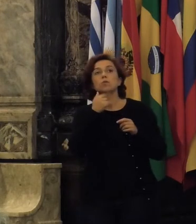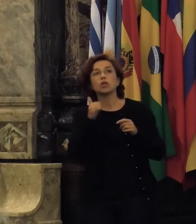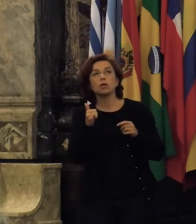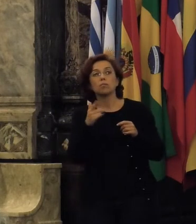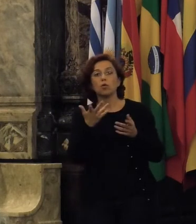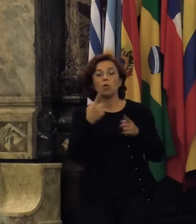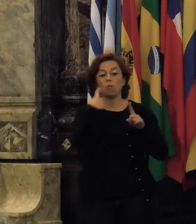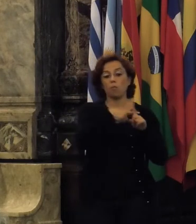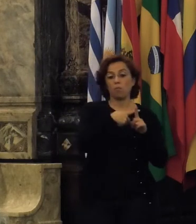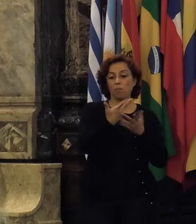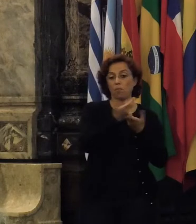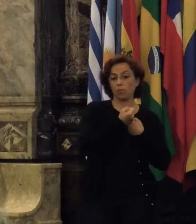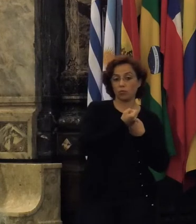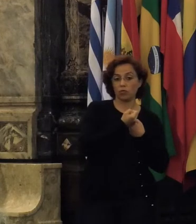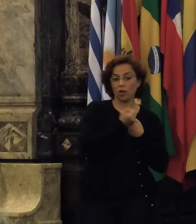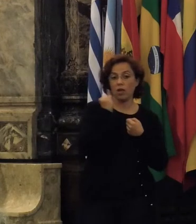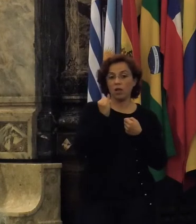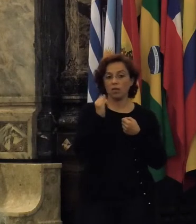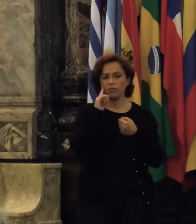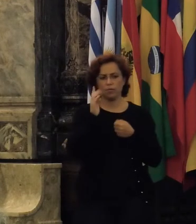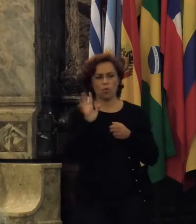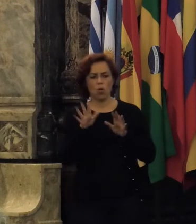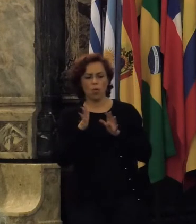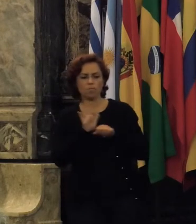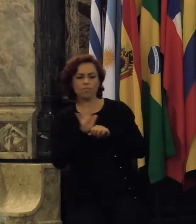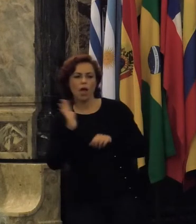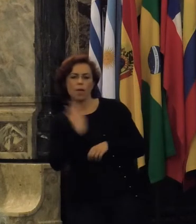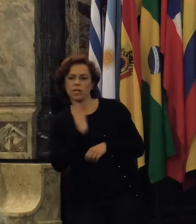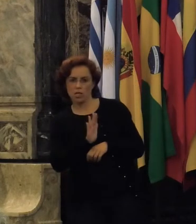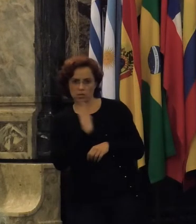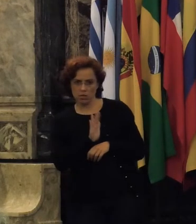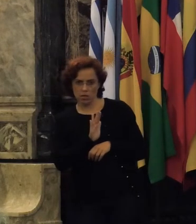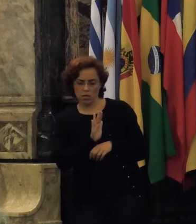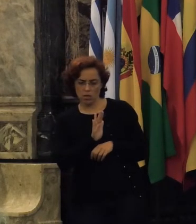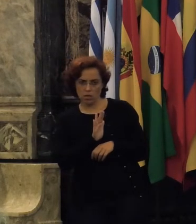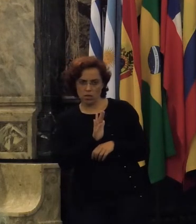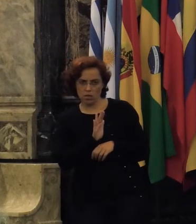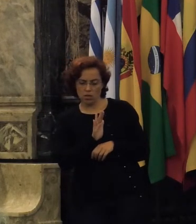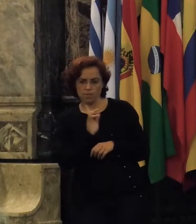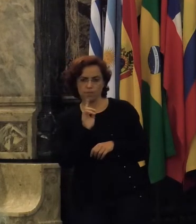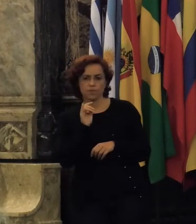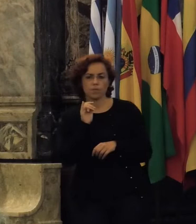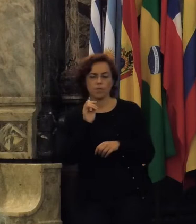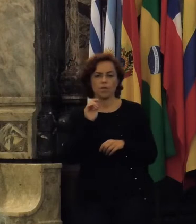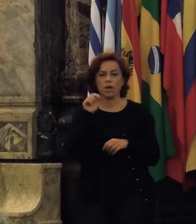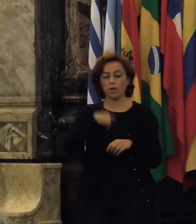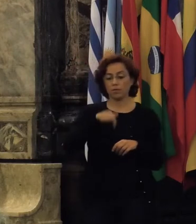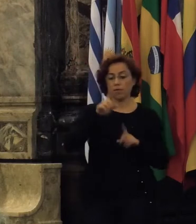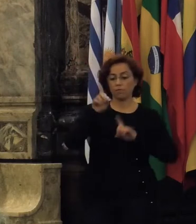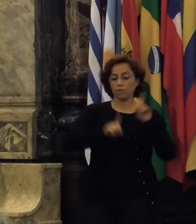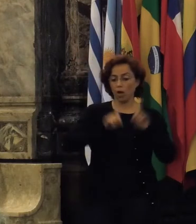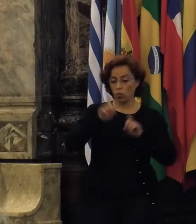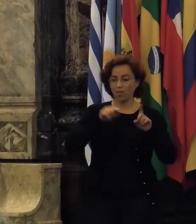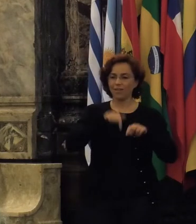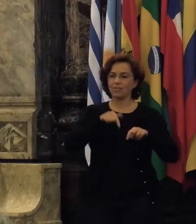en favor, los vivimos como una amenaza. A ver, si algo tiene esta facultad, es